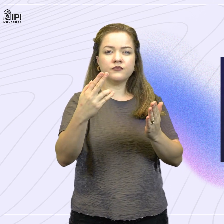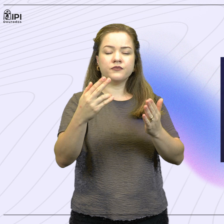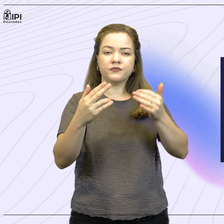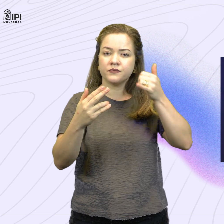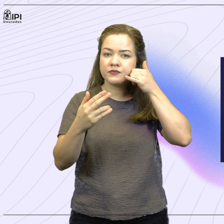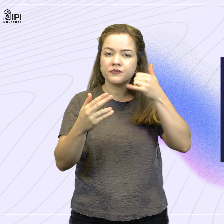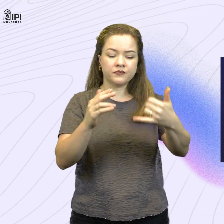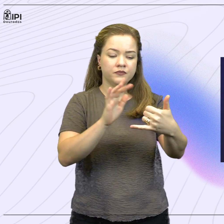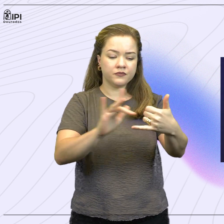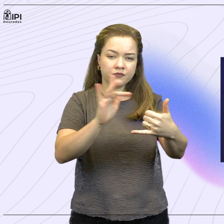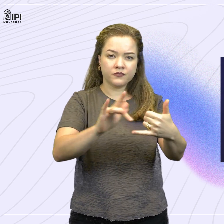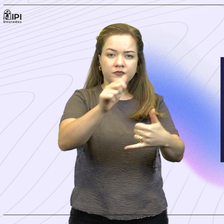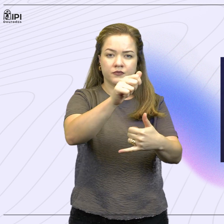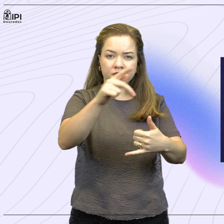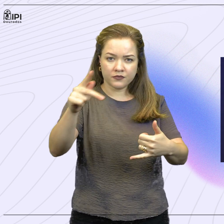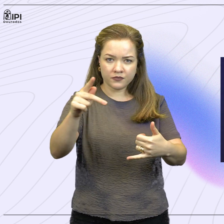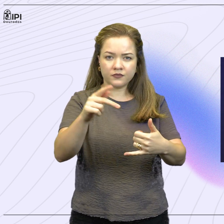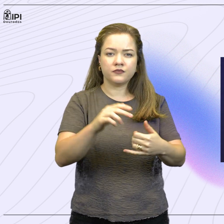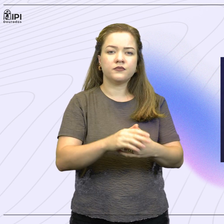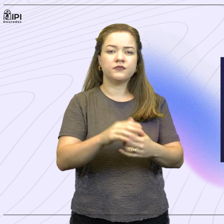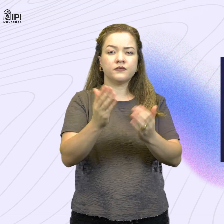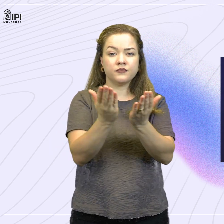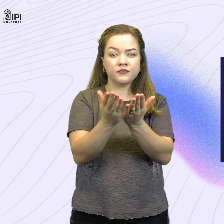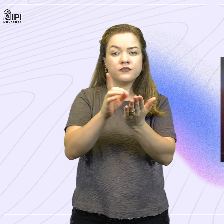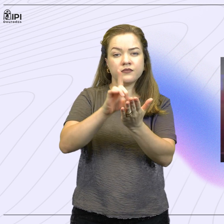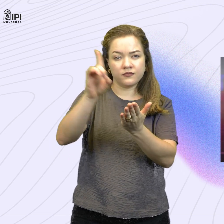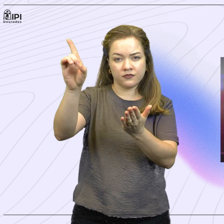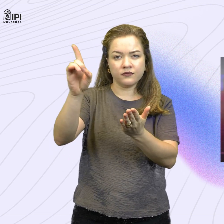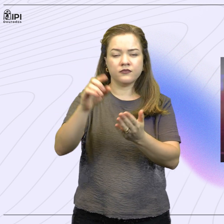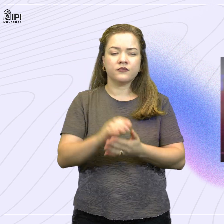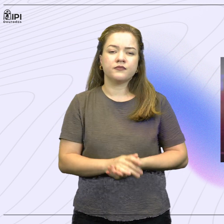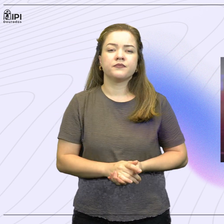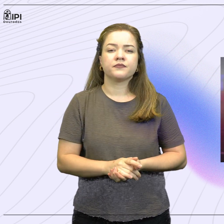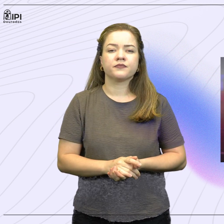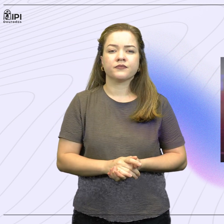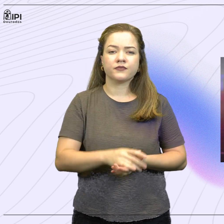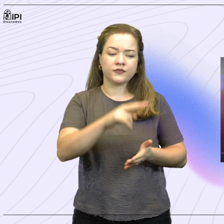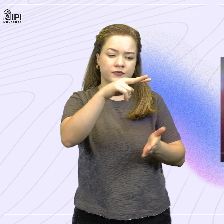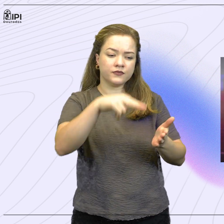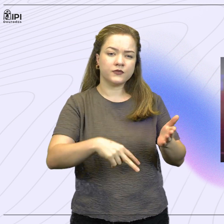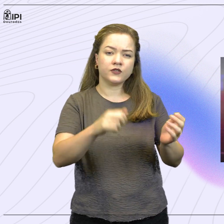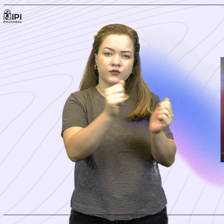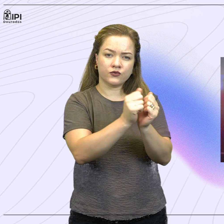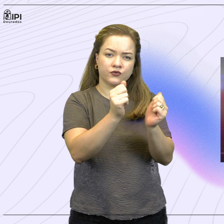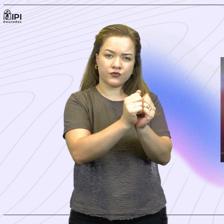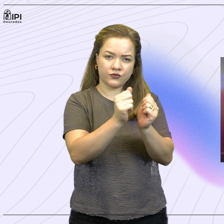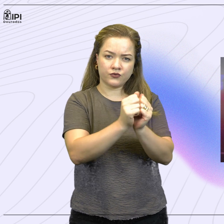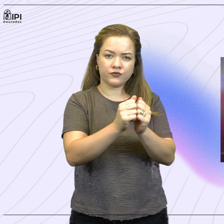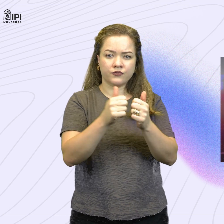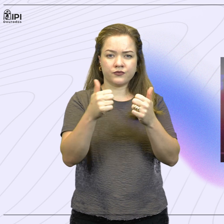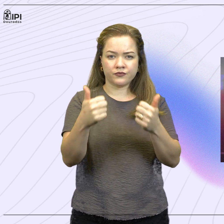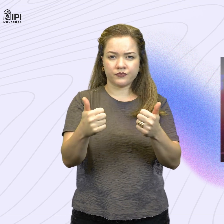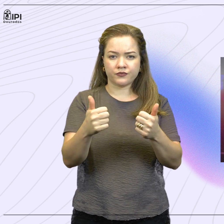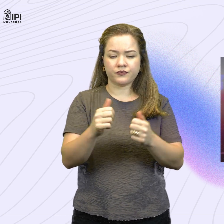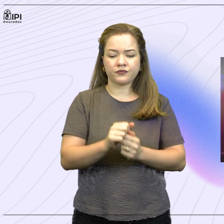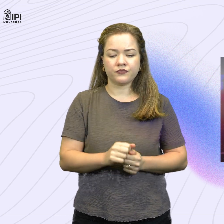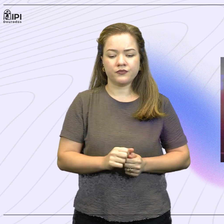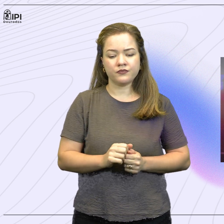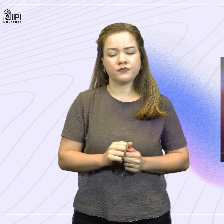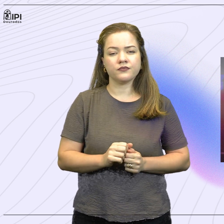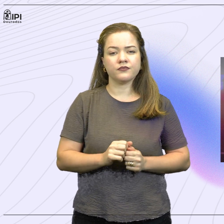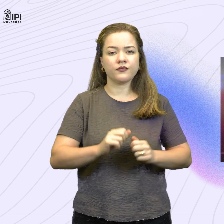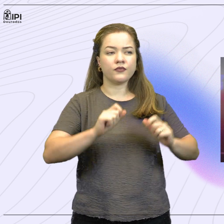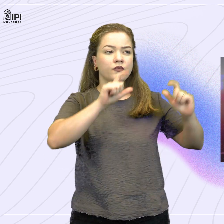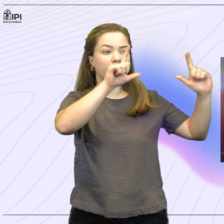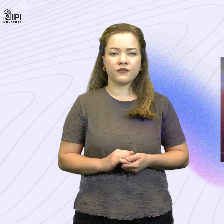seu aplicativo, né, ou se você estiver com a sua Bíblia em papel, estivesse acompanhando conosco. Você que está pelas mídias sociais, o texto está aparecendo no